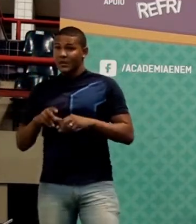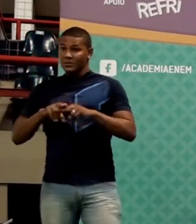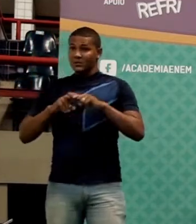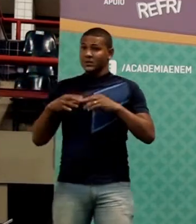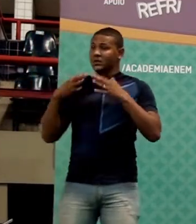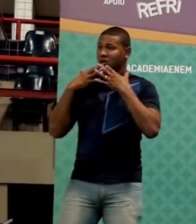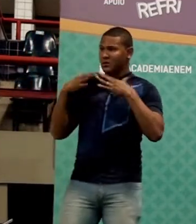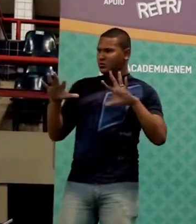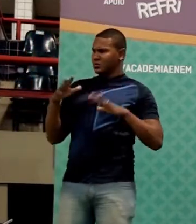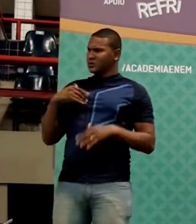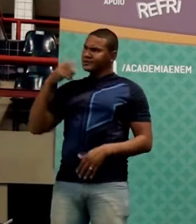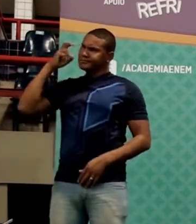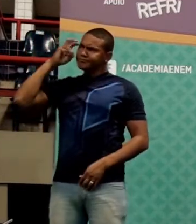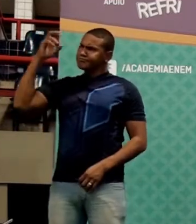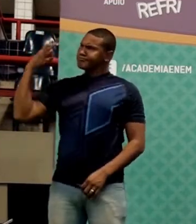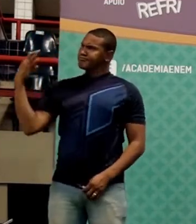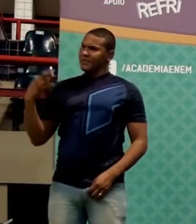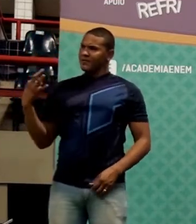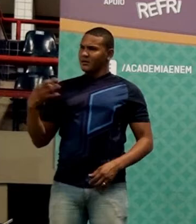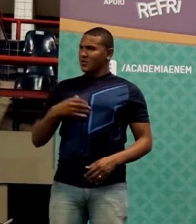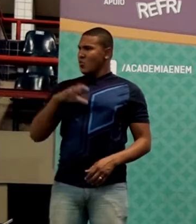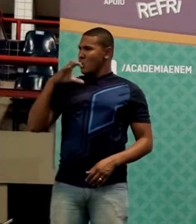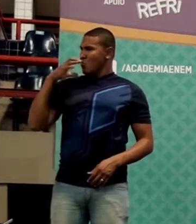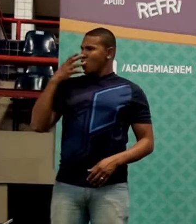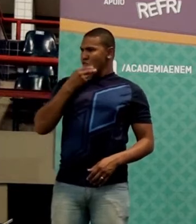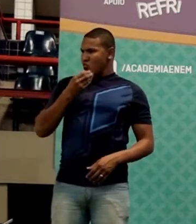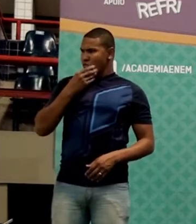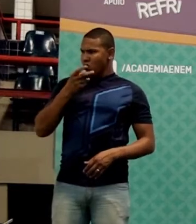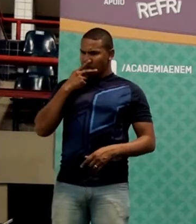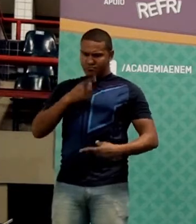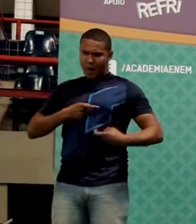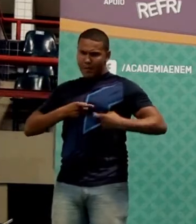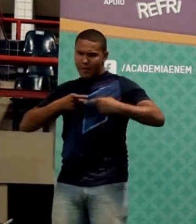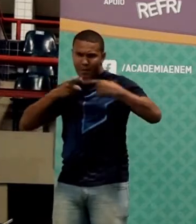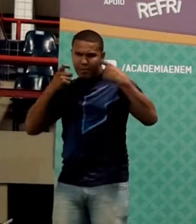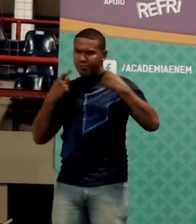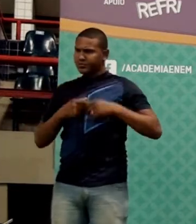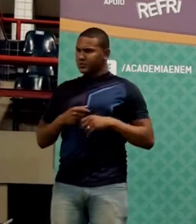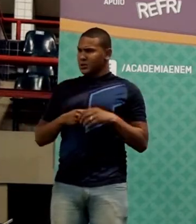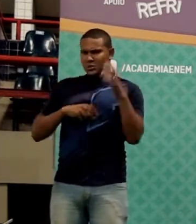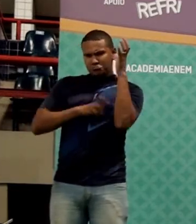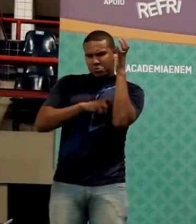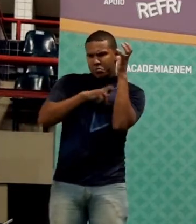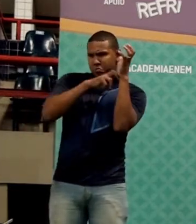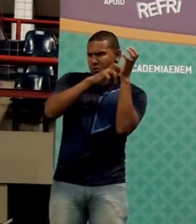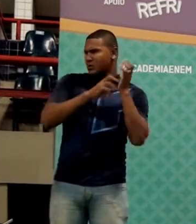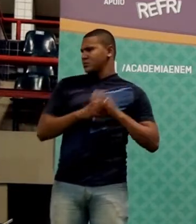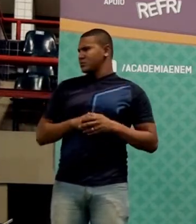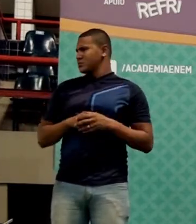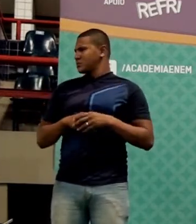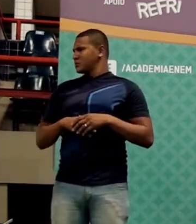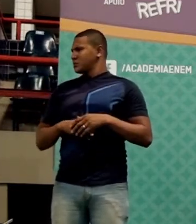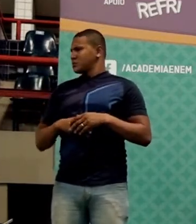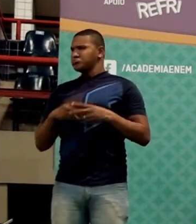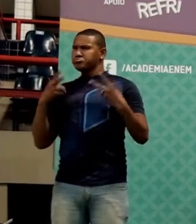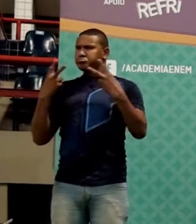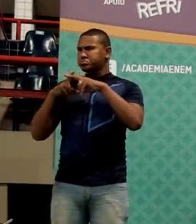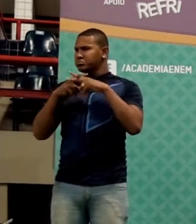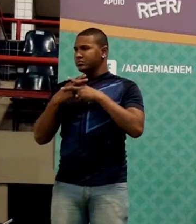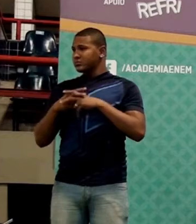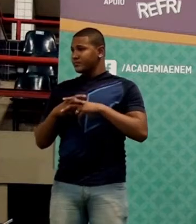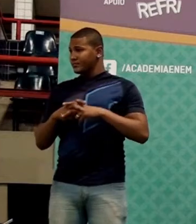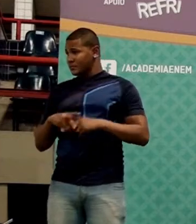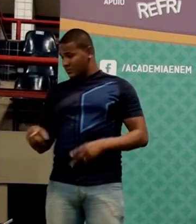tão sábia, já que o homem ia para a guerra, lutava, subia em árvore, que quando as nossas panturrilhas